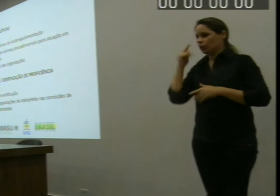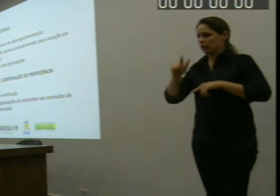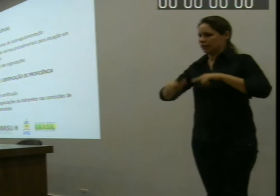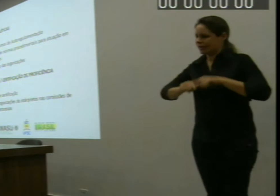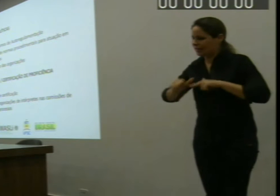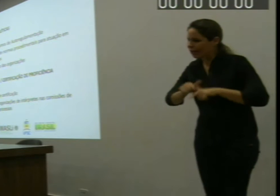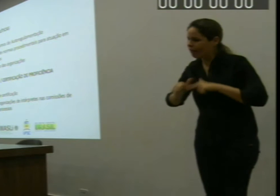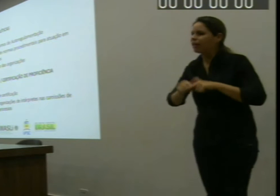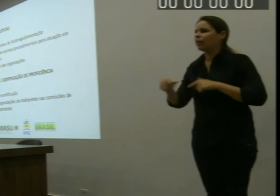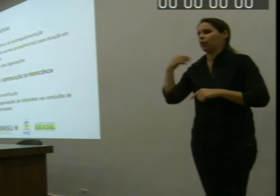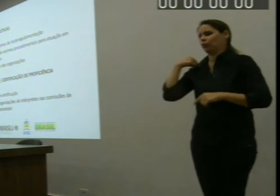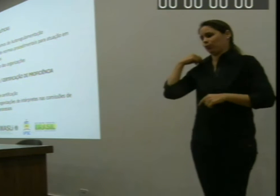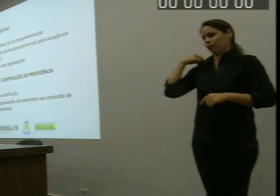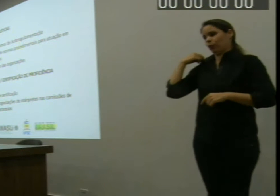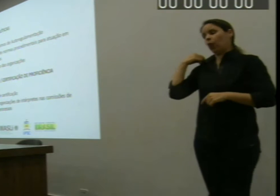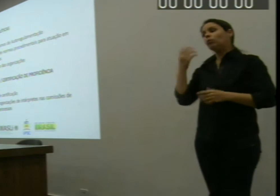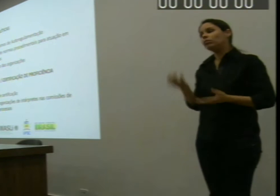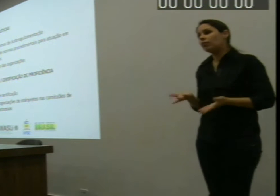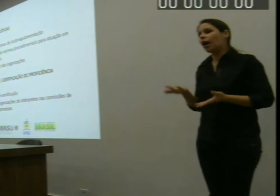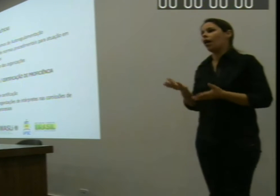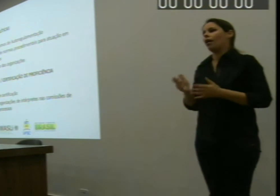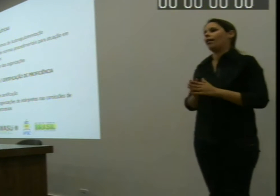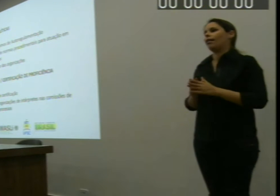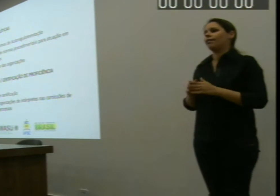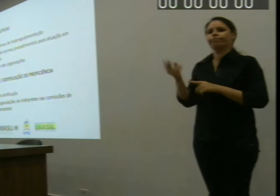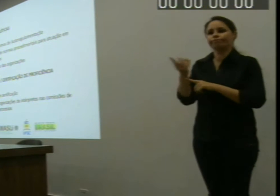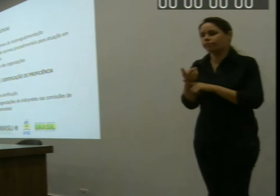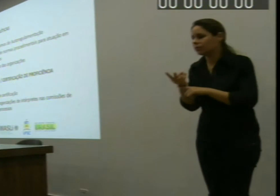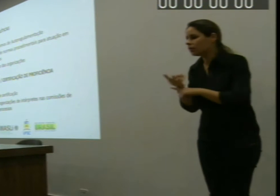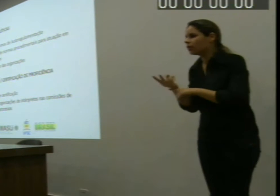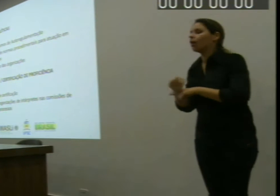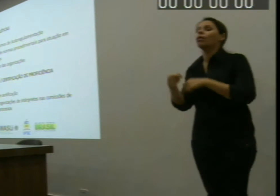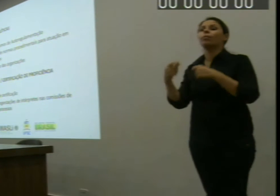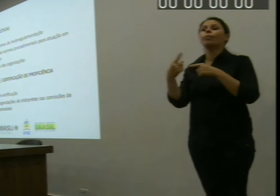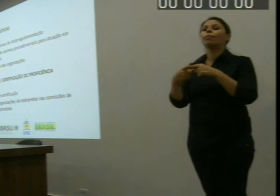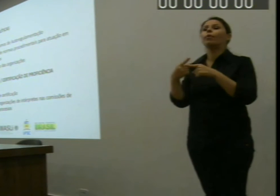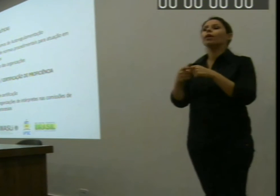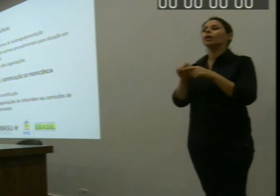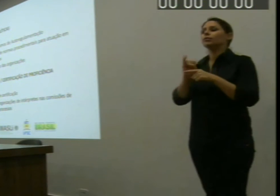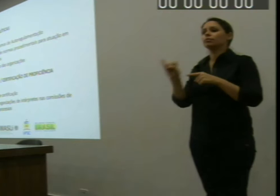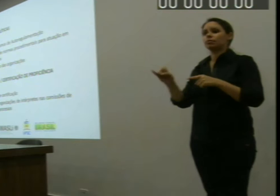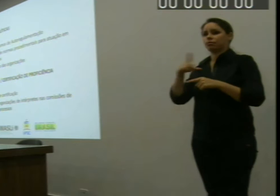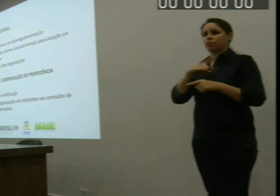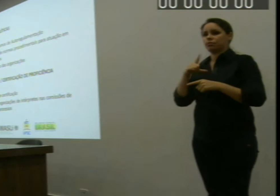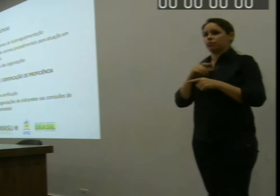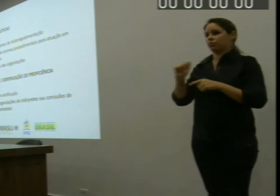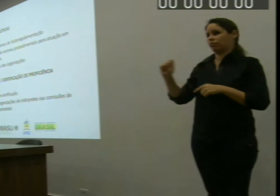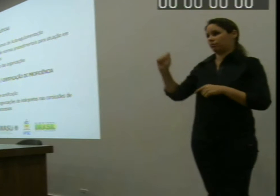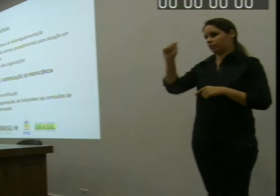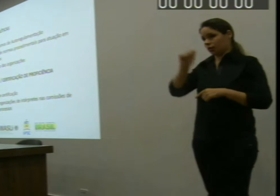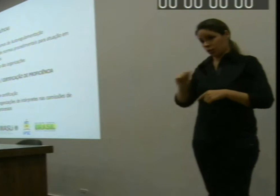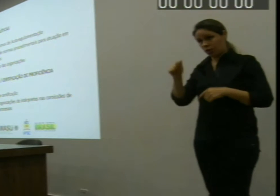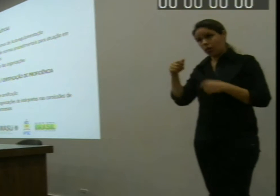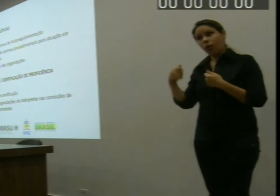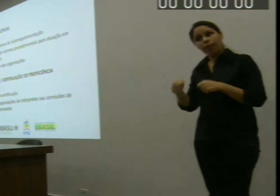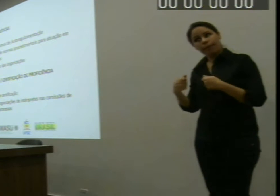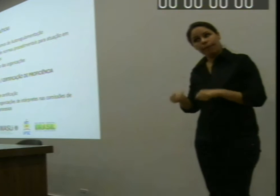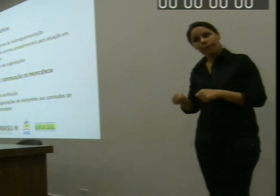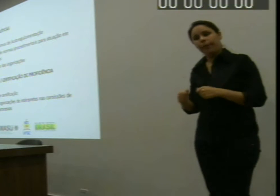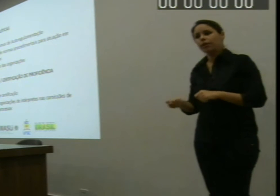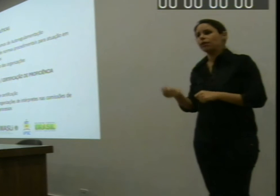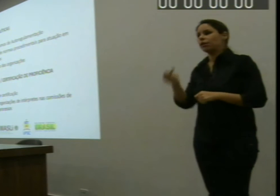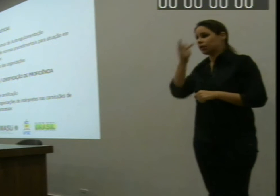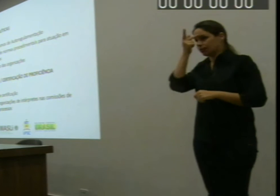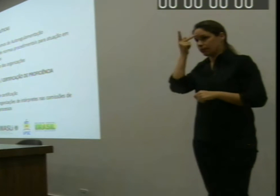eh manter a associação requer ter um contador porque você tem que sempre estar prestando eh eh eh eh relatórios